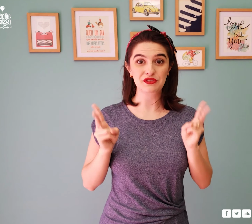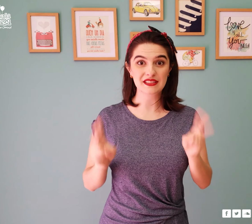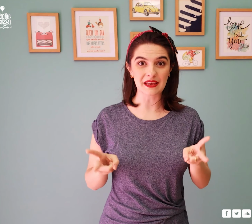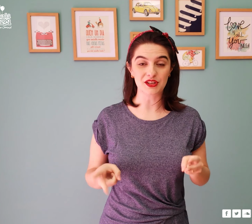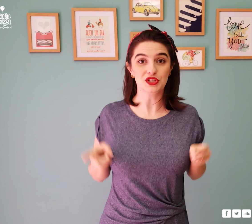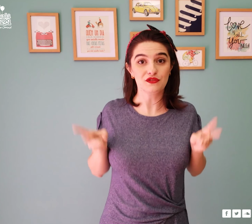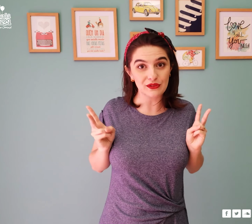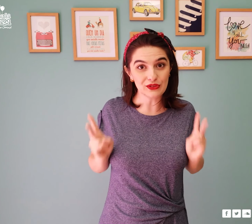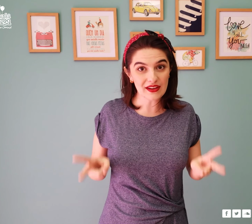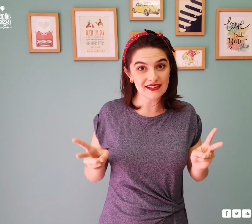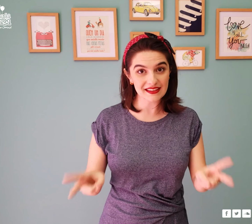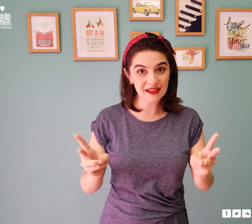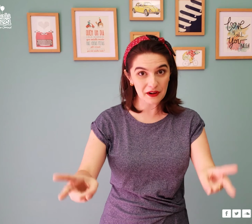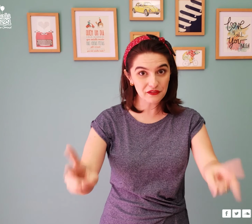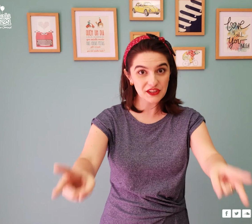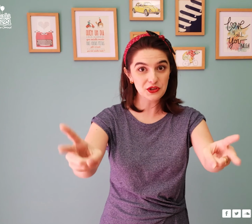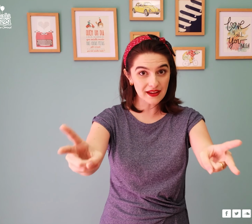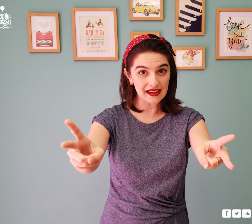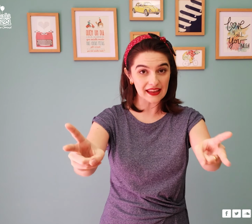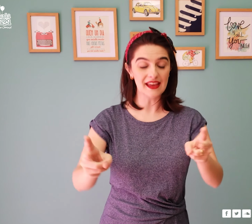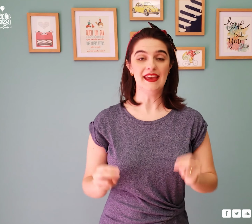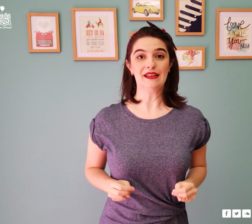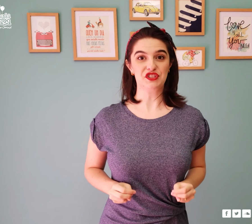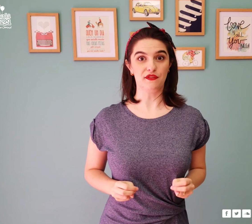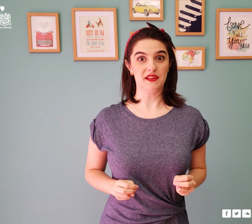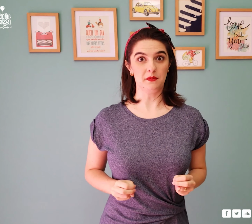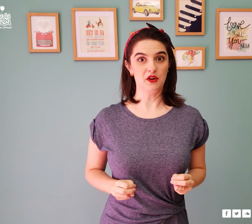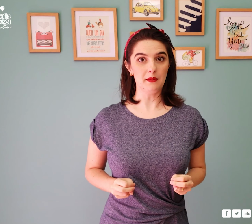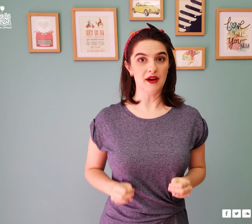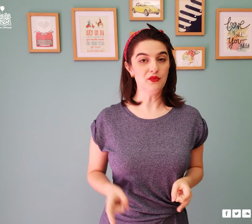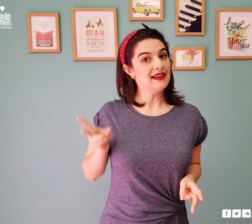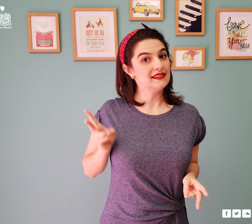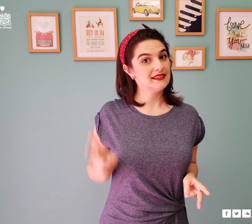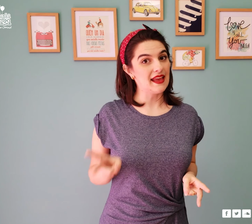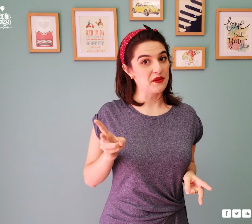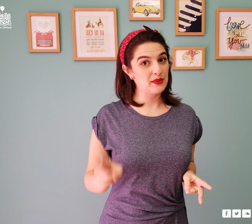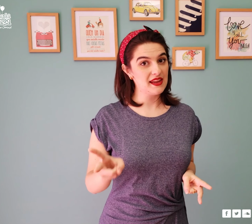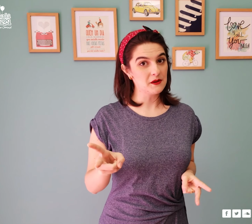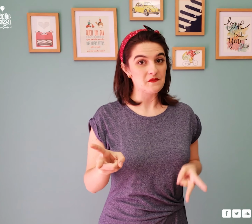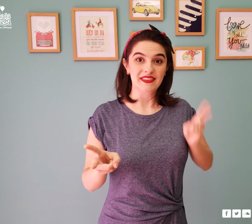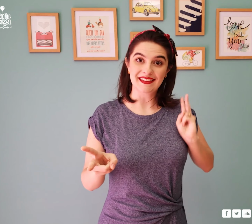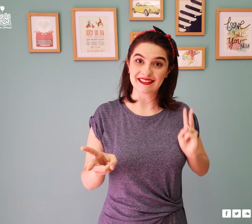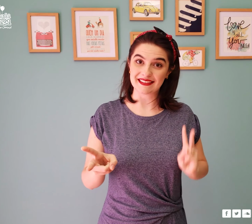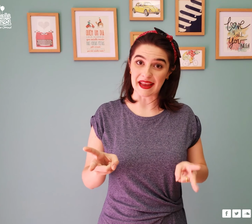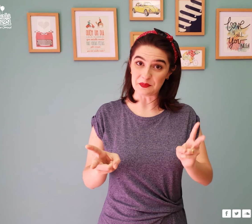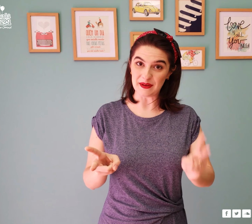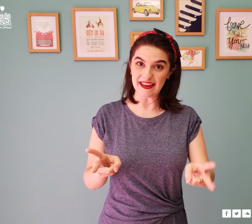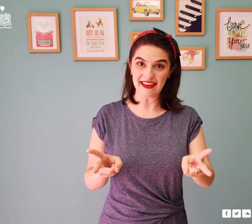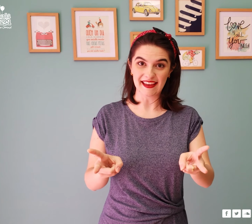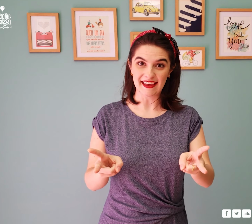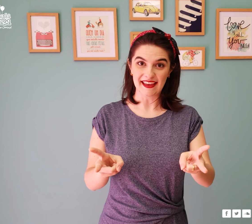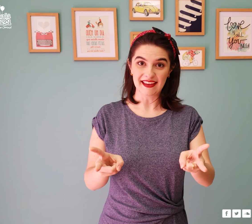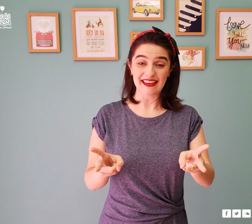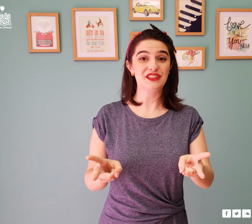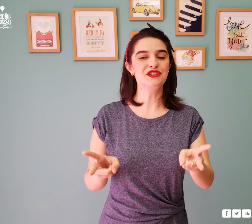de sempre. A gente faz um dois e anda pra frente com ele. Então, a gente faz primeiro uma mão. Sempre. Sempre. E aí a gente